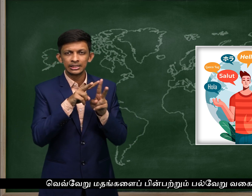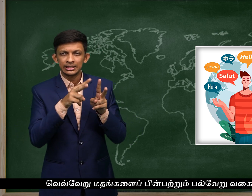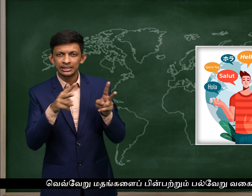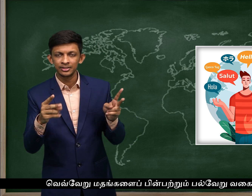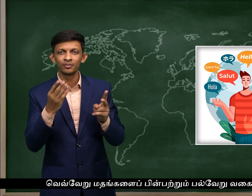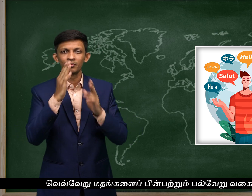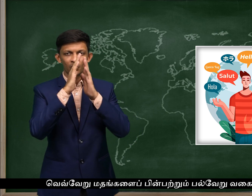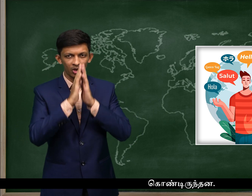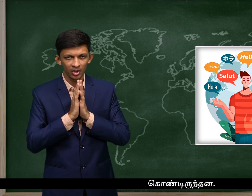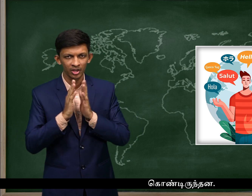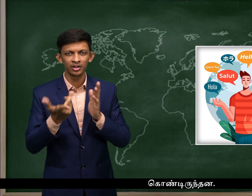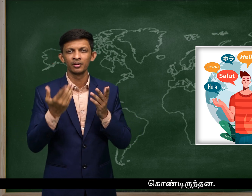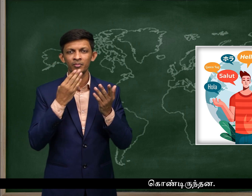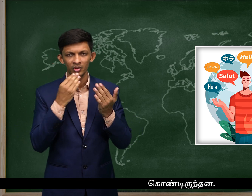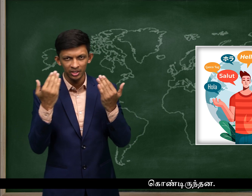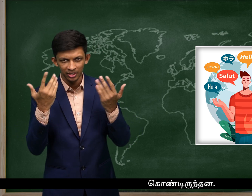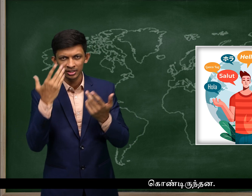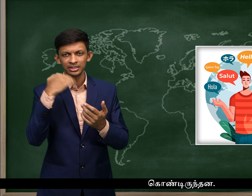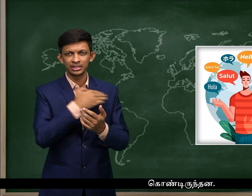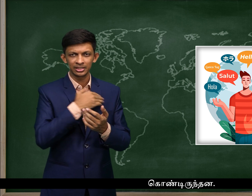பல்வேறு வகையான மக்களை கொண்டிருந்தன.